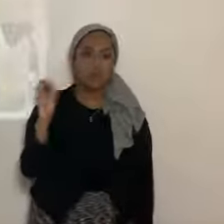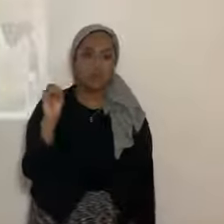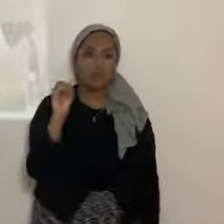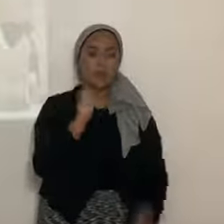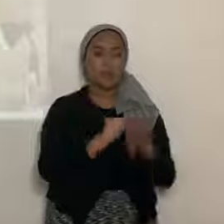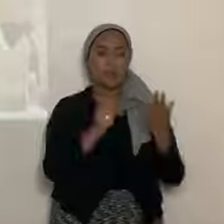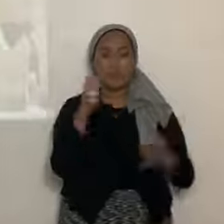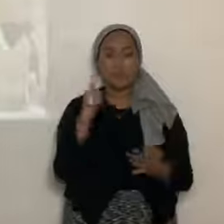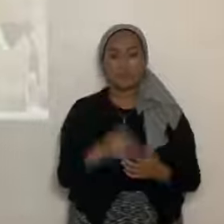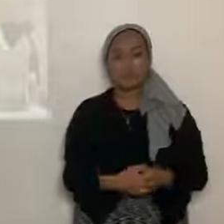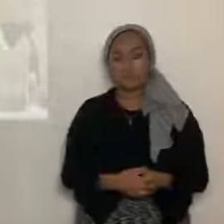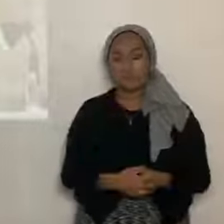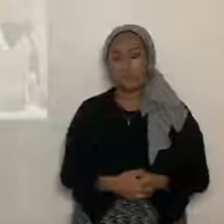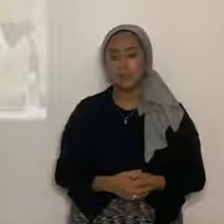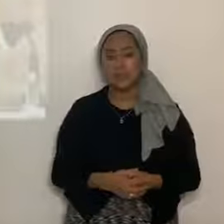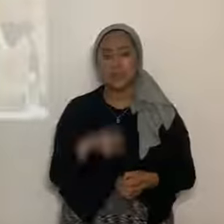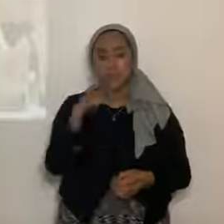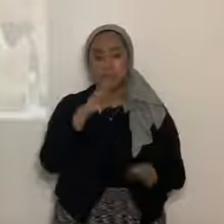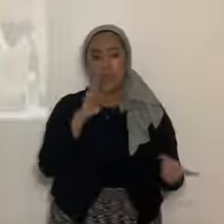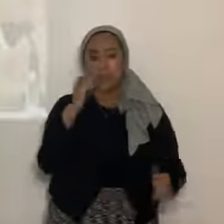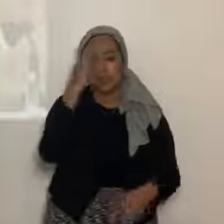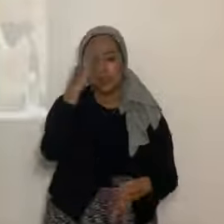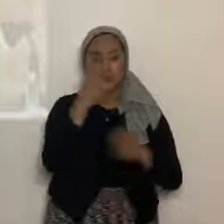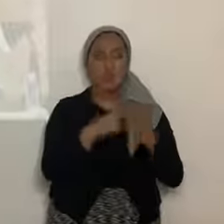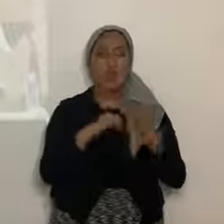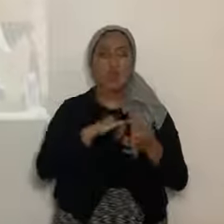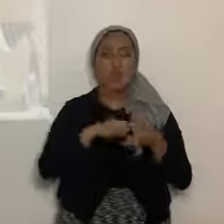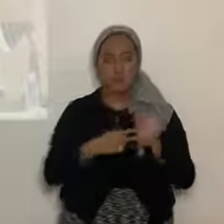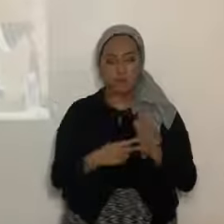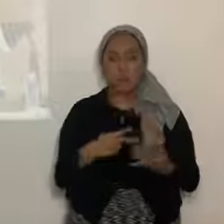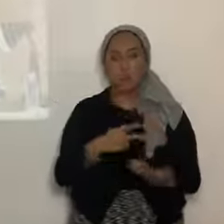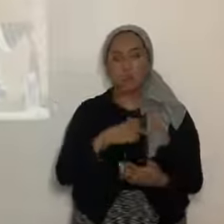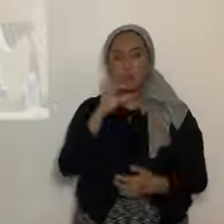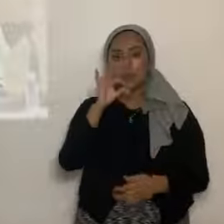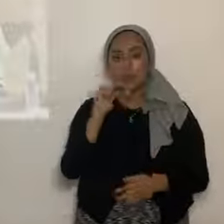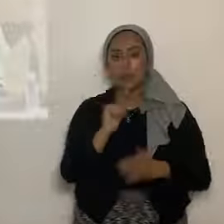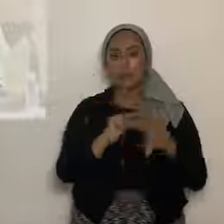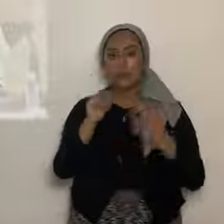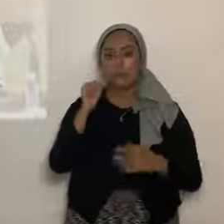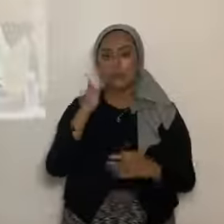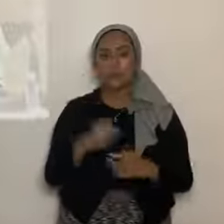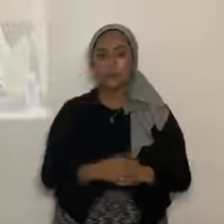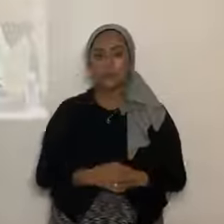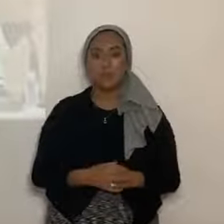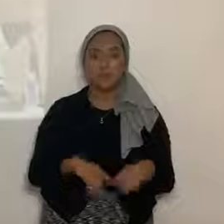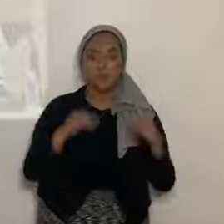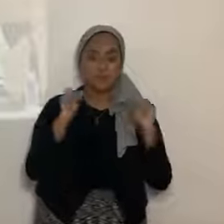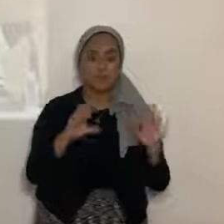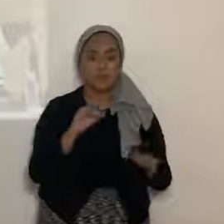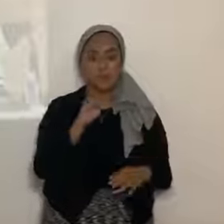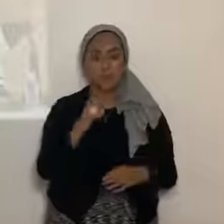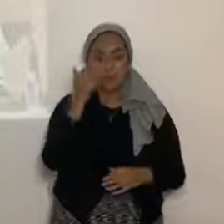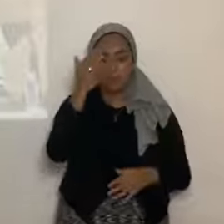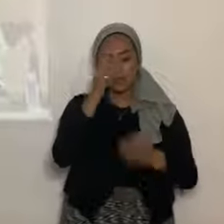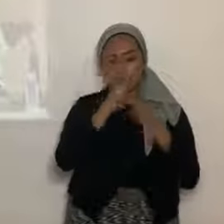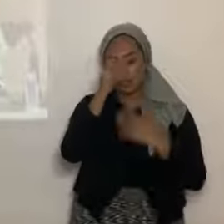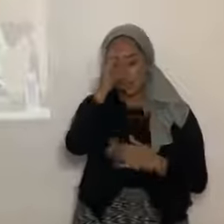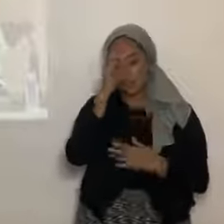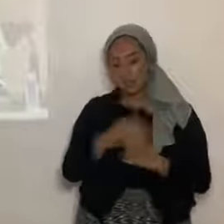10. Tú ya sabes a lo que me refiero, Salmo 90, verso 10. Bendito es el Abacados. El Salmo